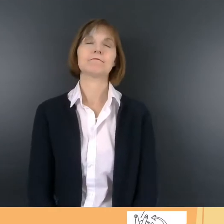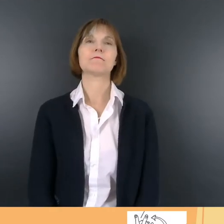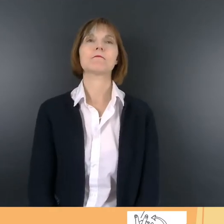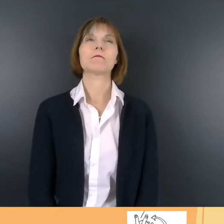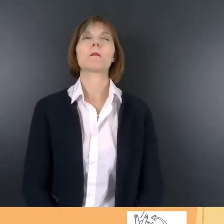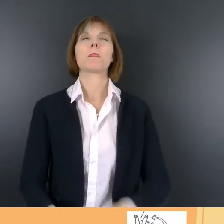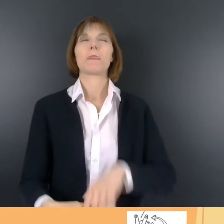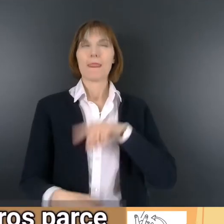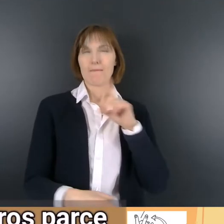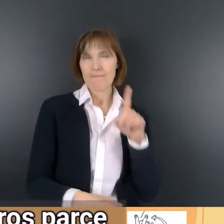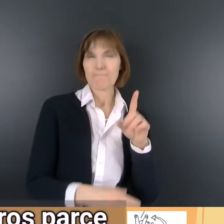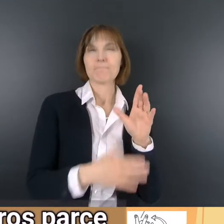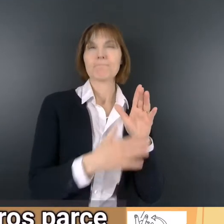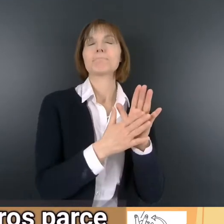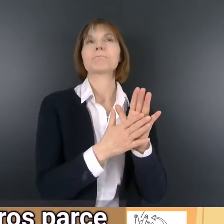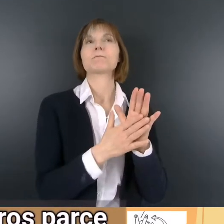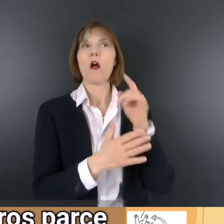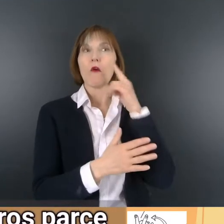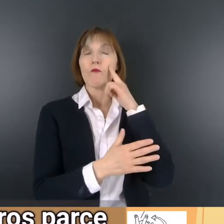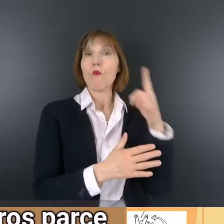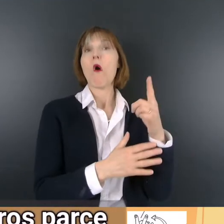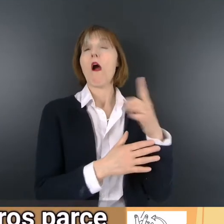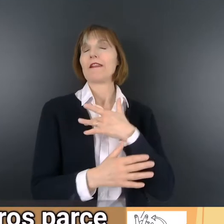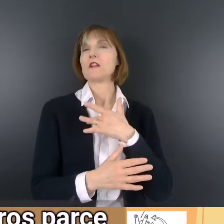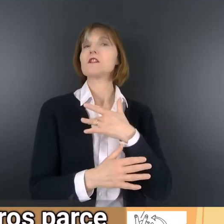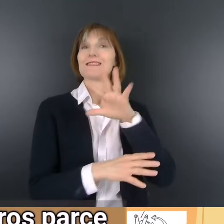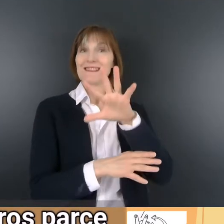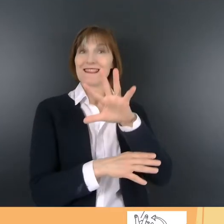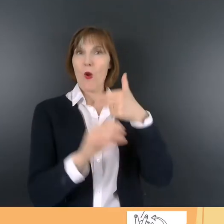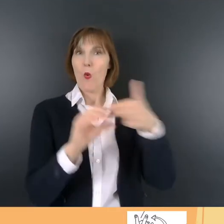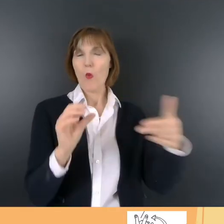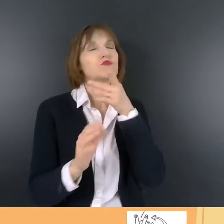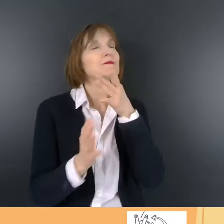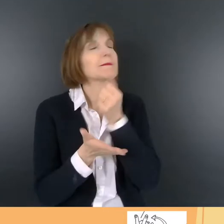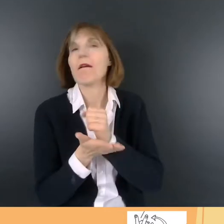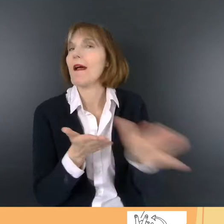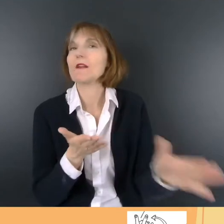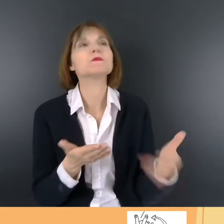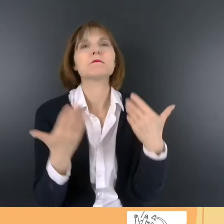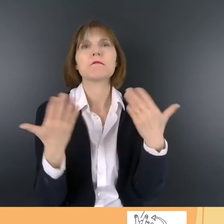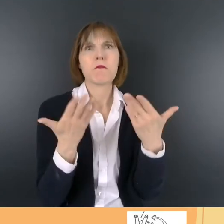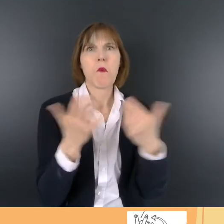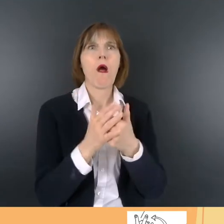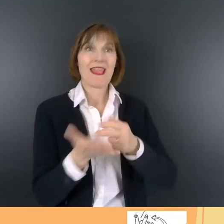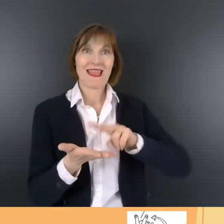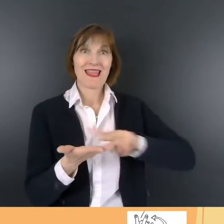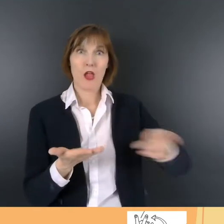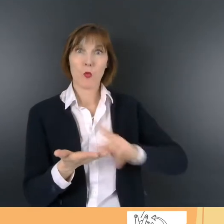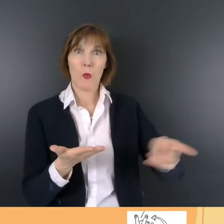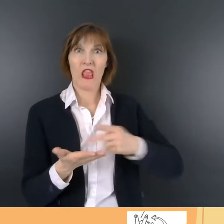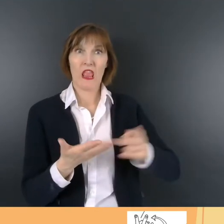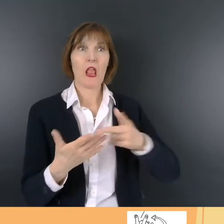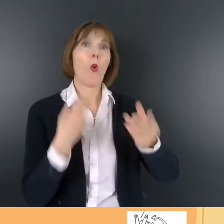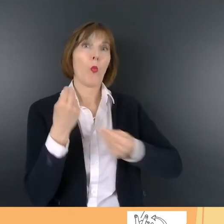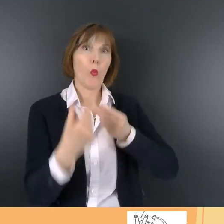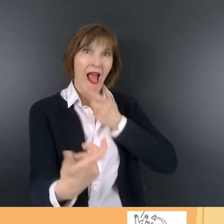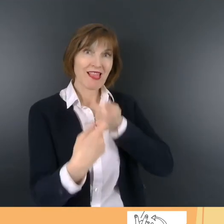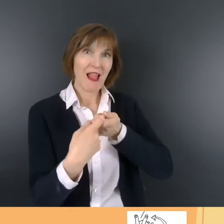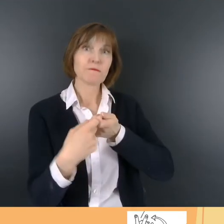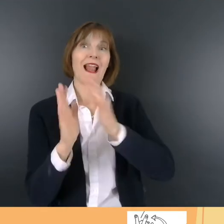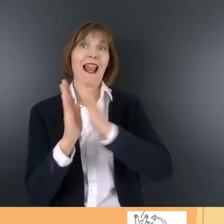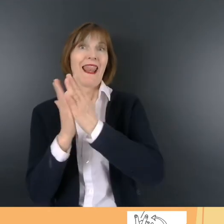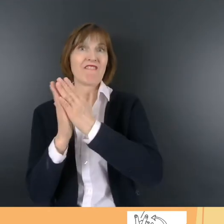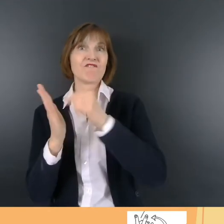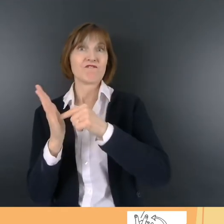Ça, c'est intéressant, je l'ai mis à 5 euros parce que je ne peux pas mettre ça gratuit. Ce sont des traductions ou des adaptations de